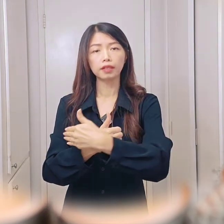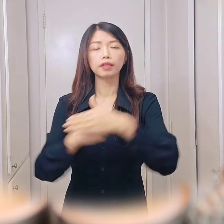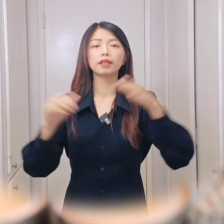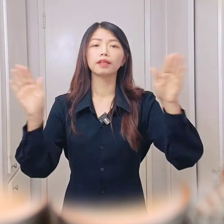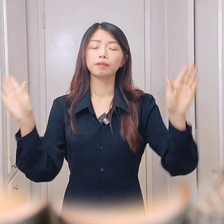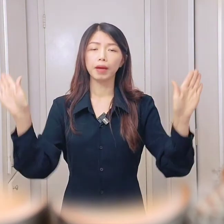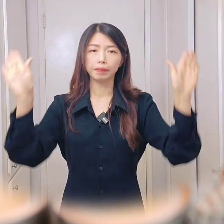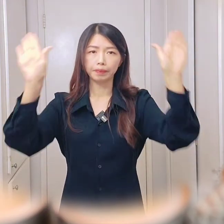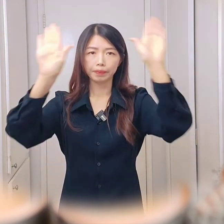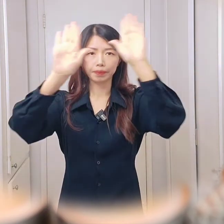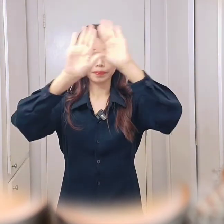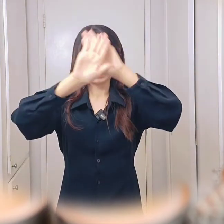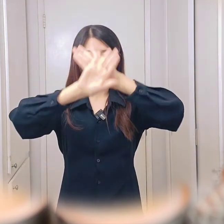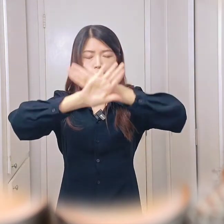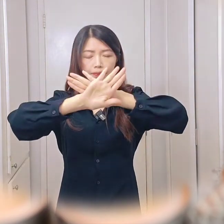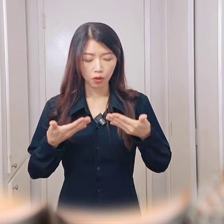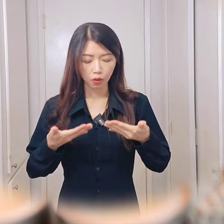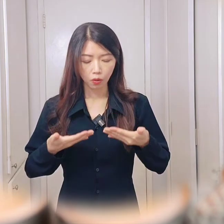묻힌 밤.